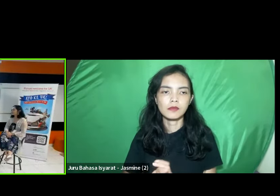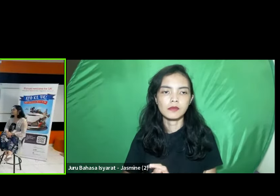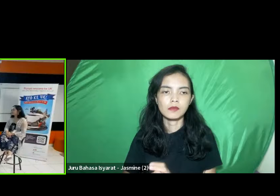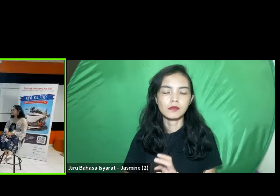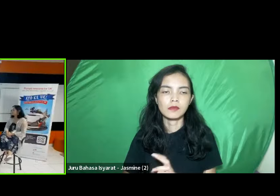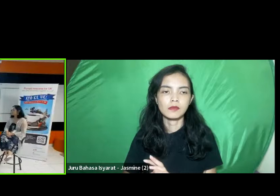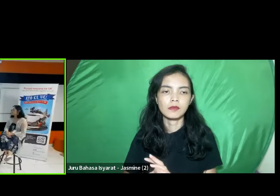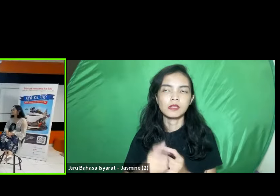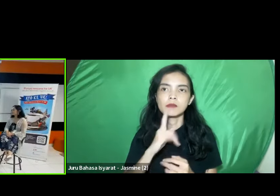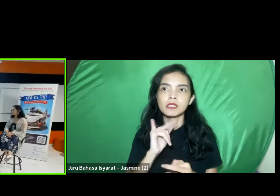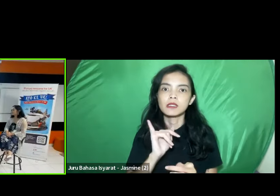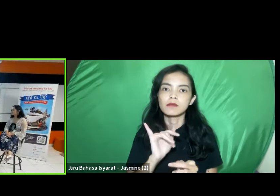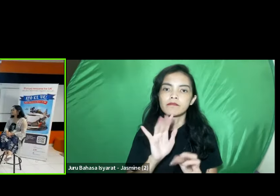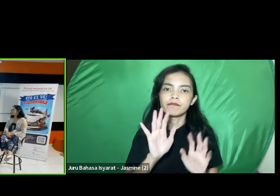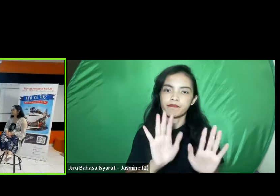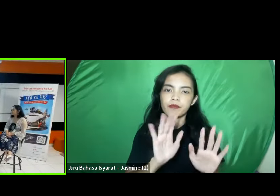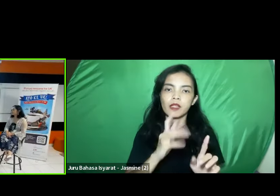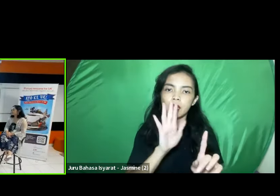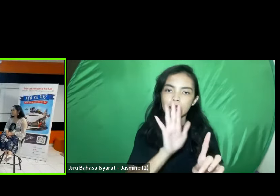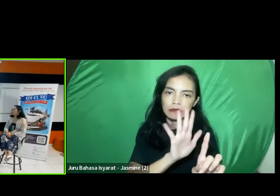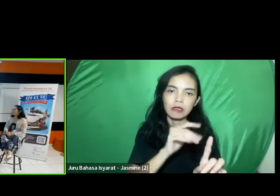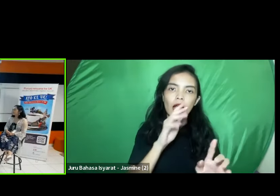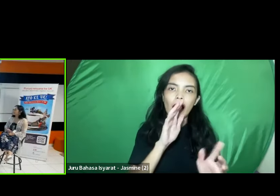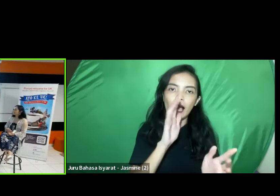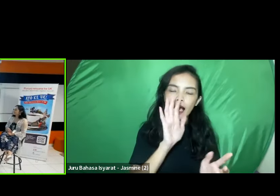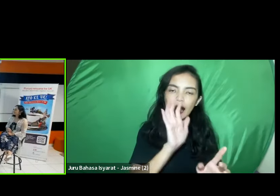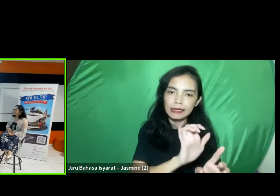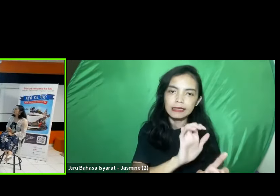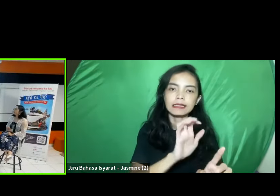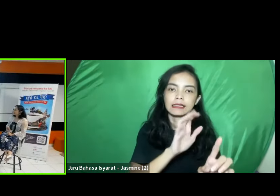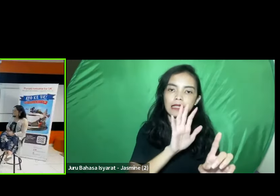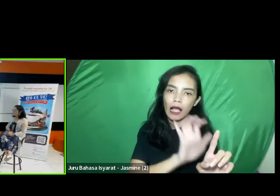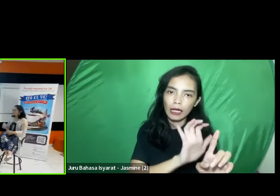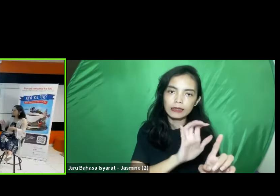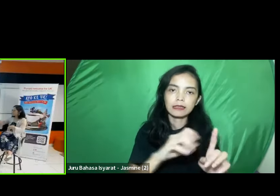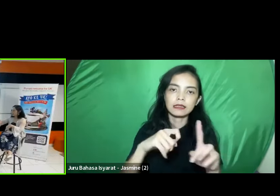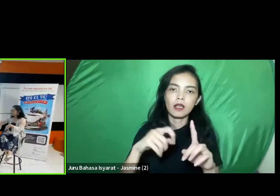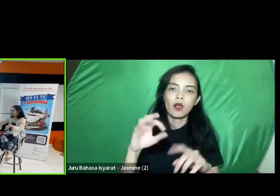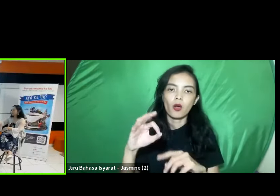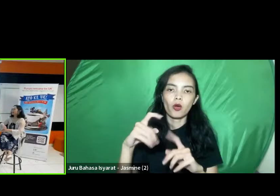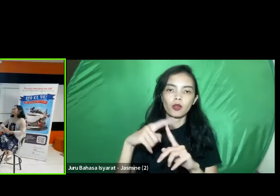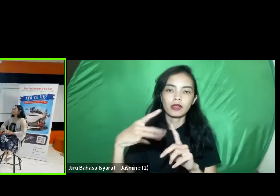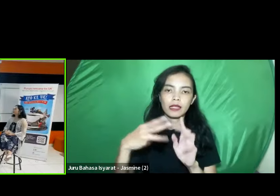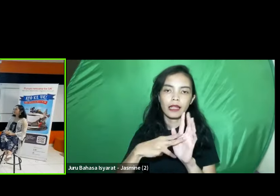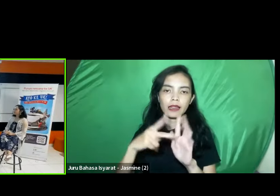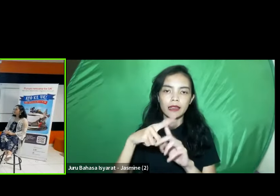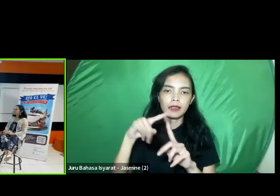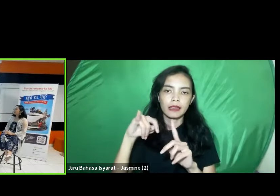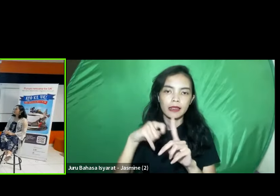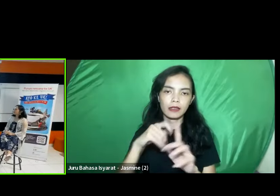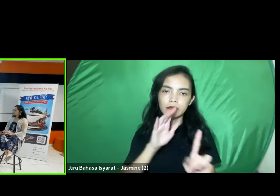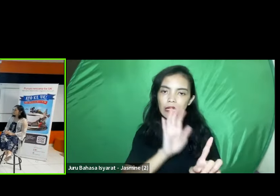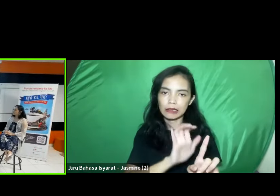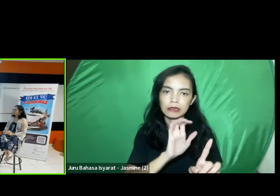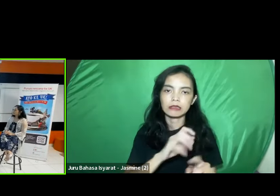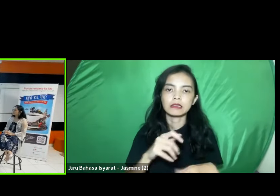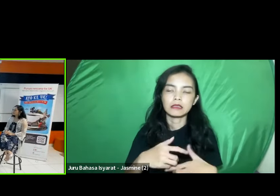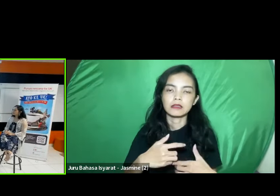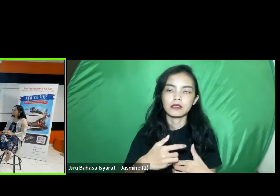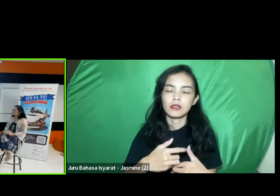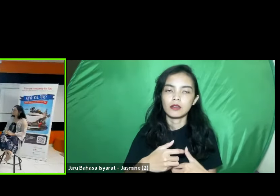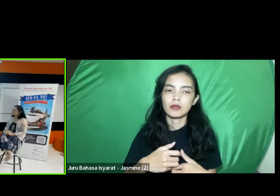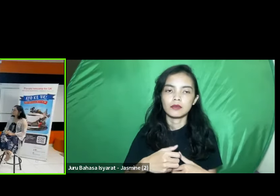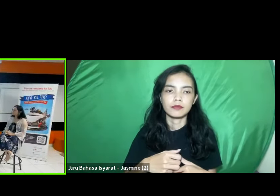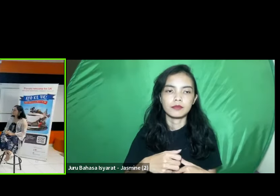aja sih sebenarnya kayaknya itu dulu deh nanti kita akan ngobrol lagi lebih yang lain ya tapi kira-kira itu si Kak